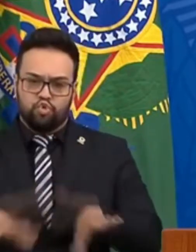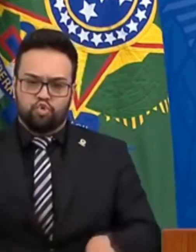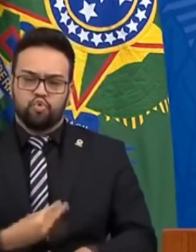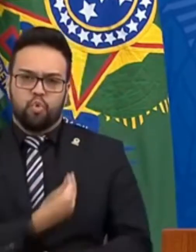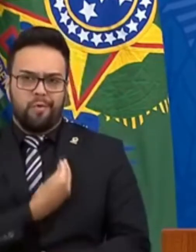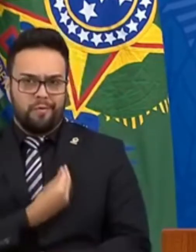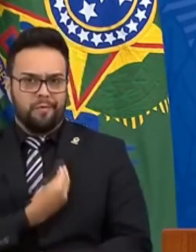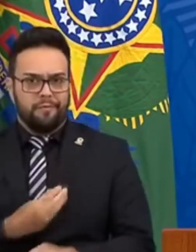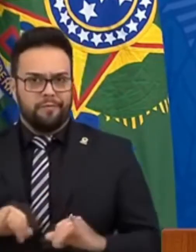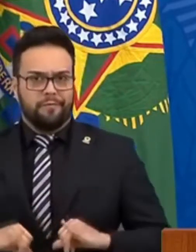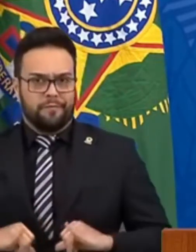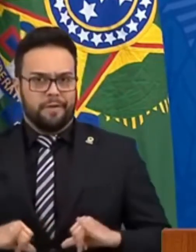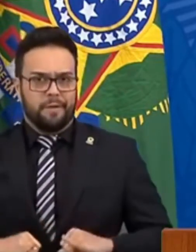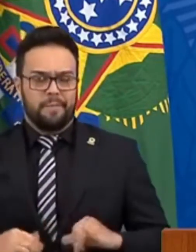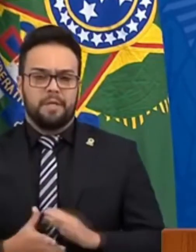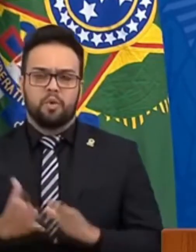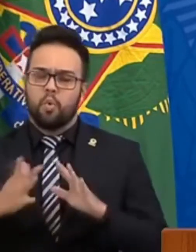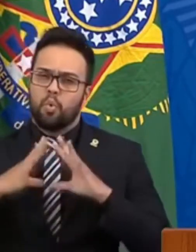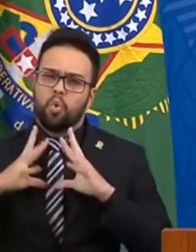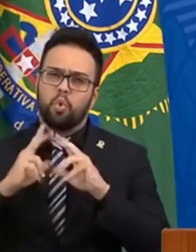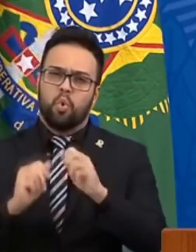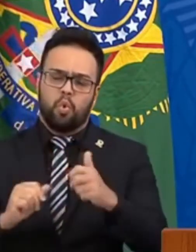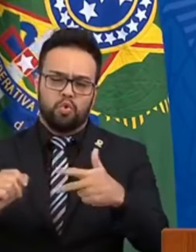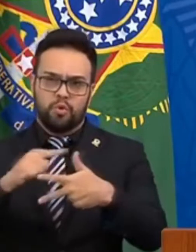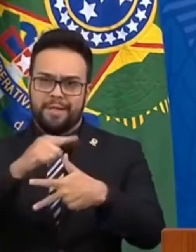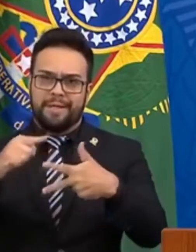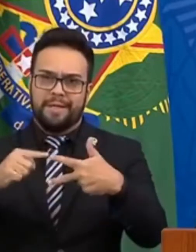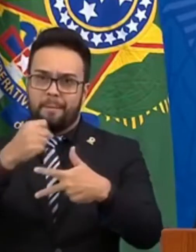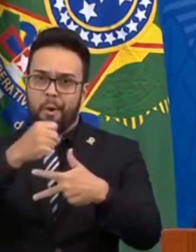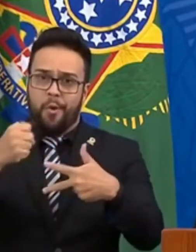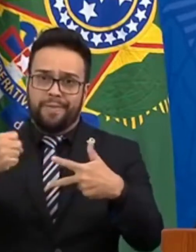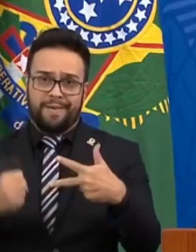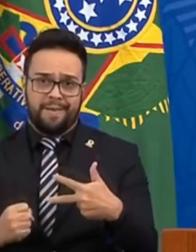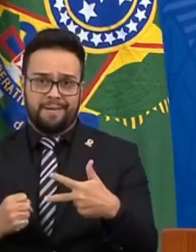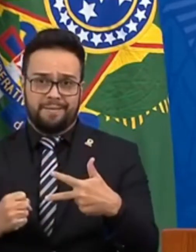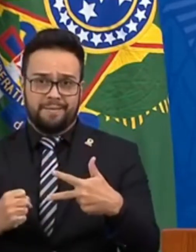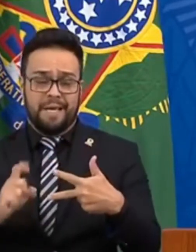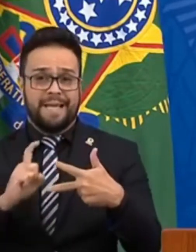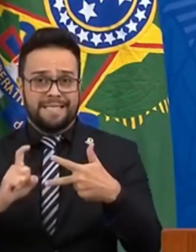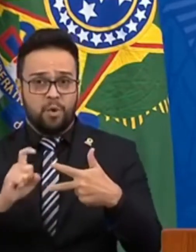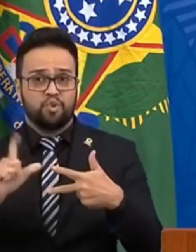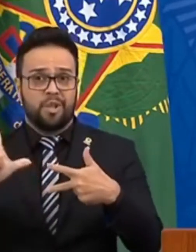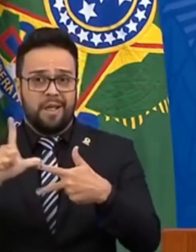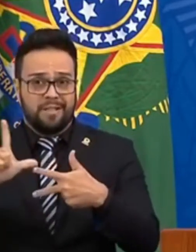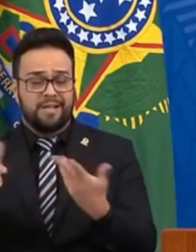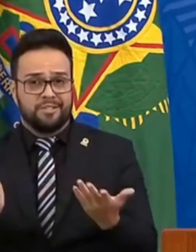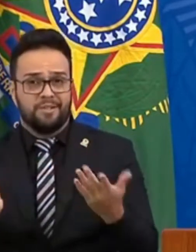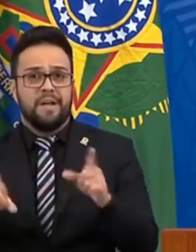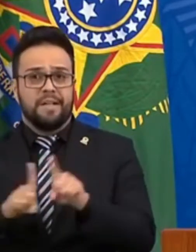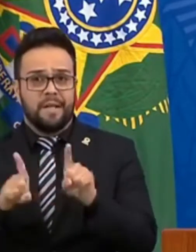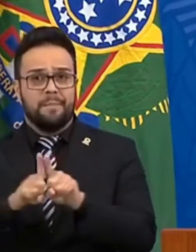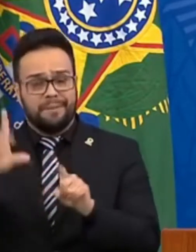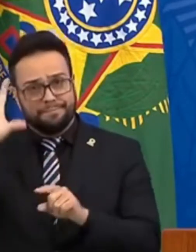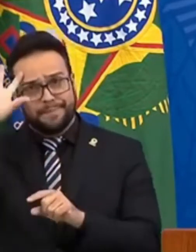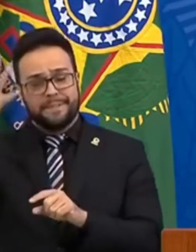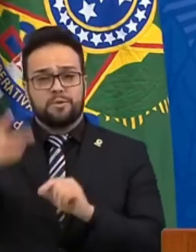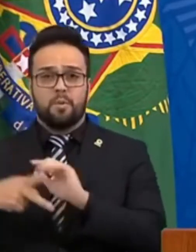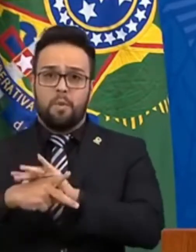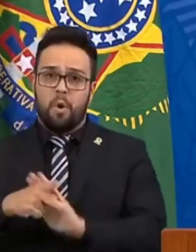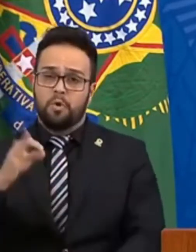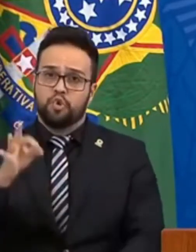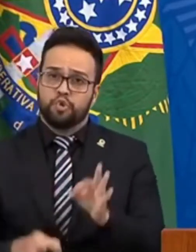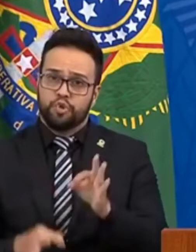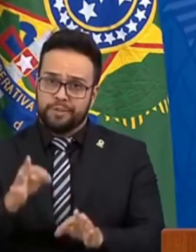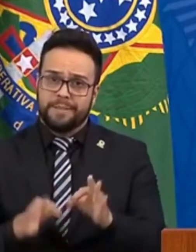nós todos poder executivo poder legislativo decisões do judiciário